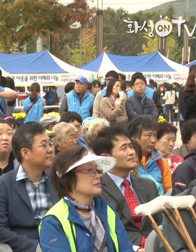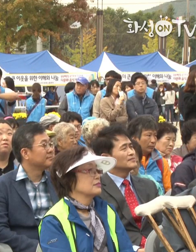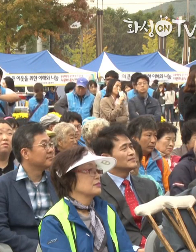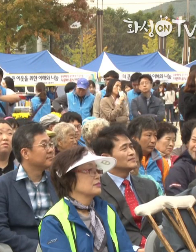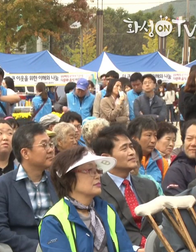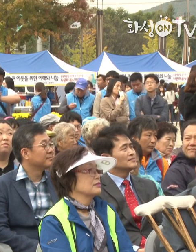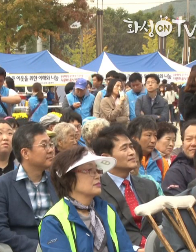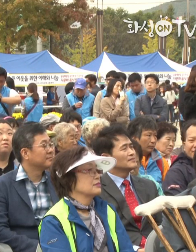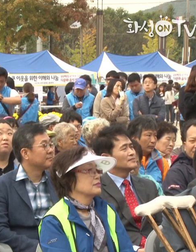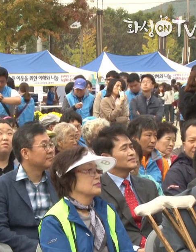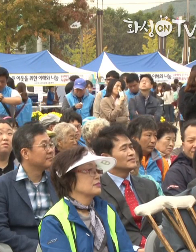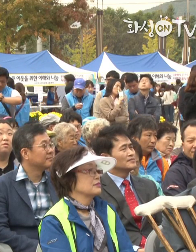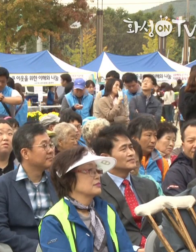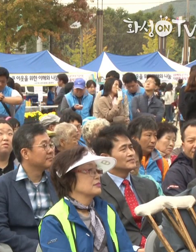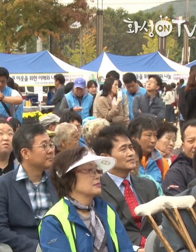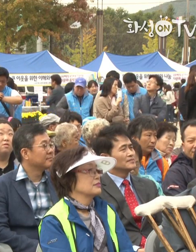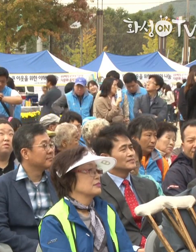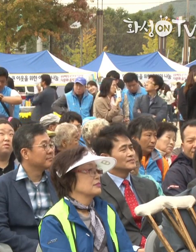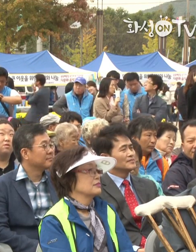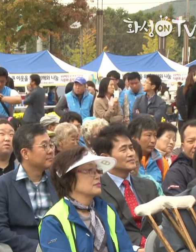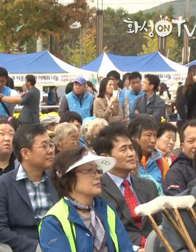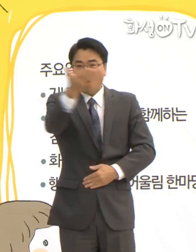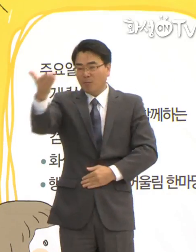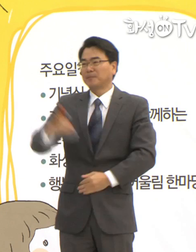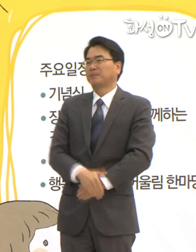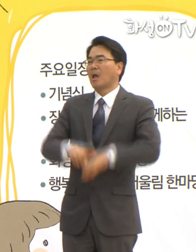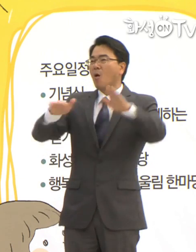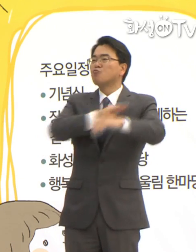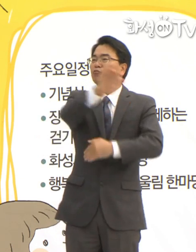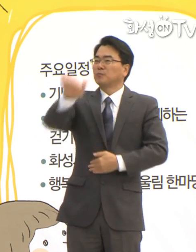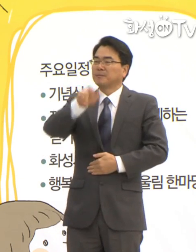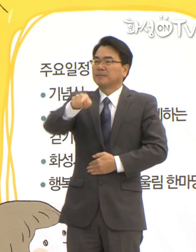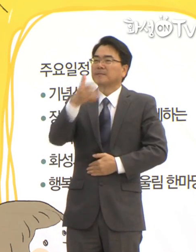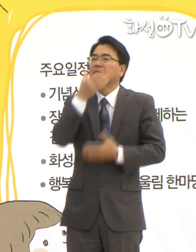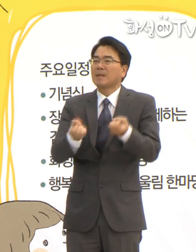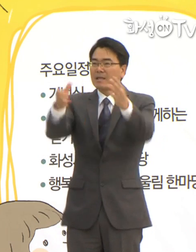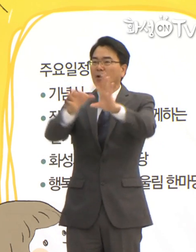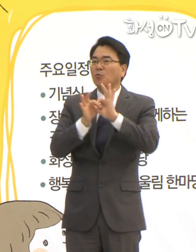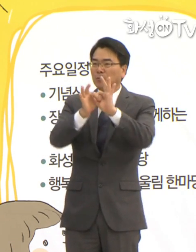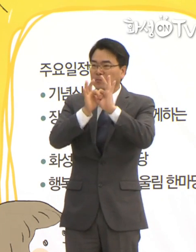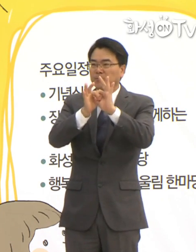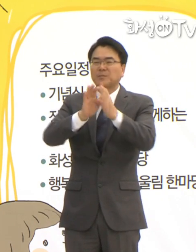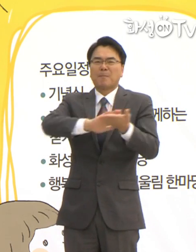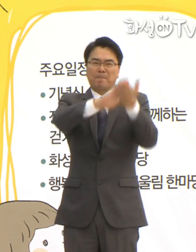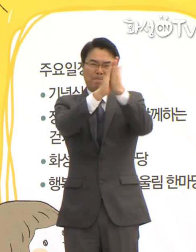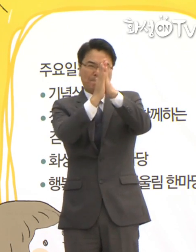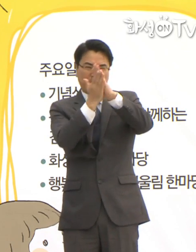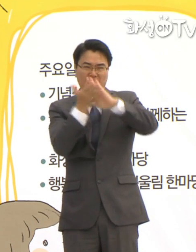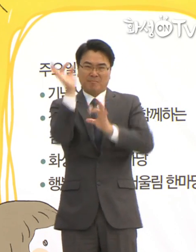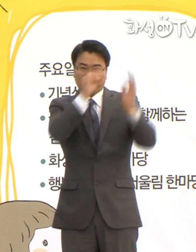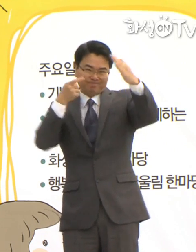자리를 함께해 주신 우리 내빈 여러분 우리가 이런 행사를 하는 것은 하나의 변화의